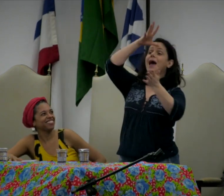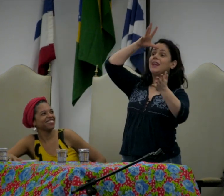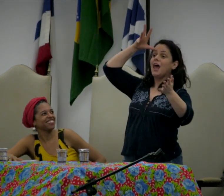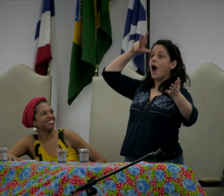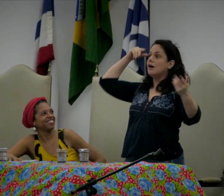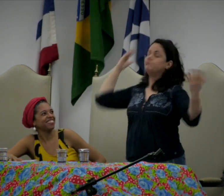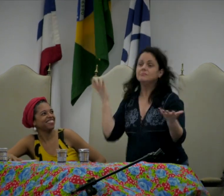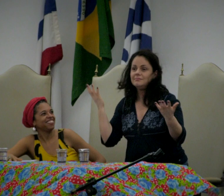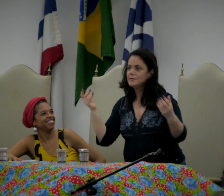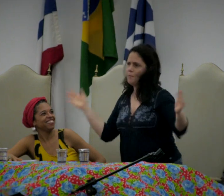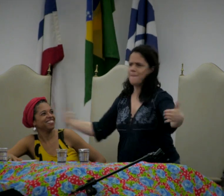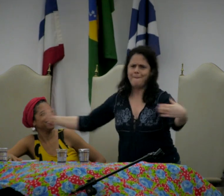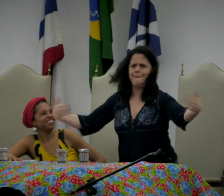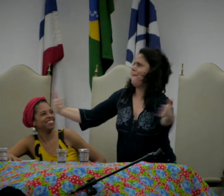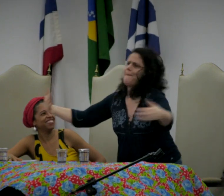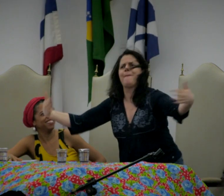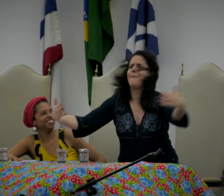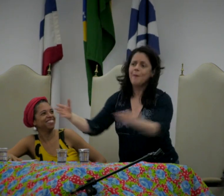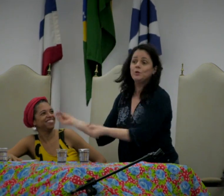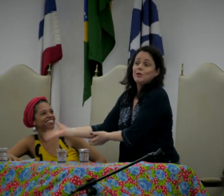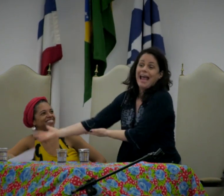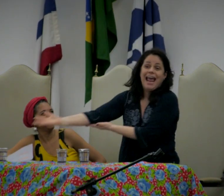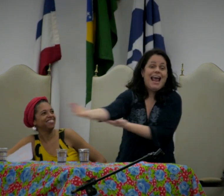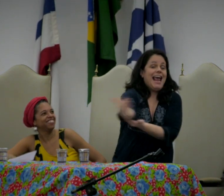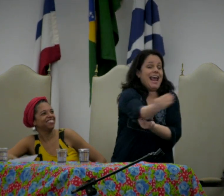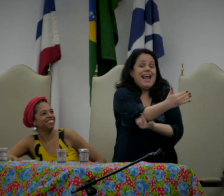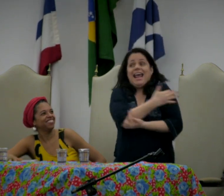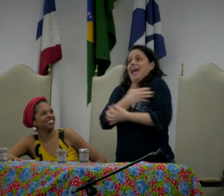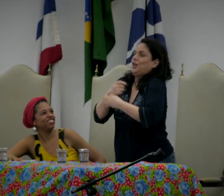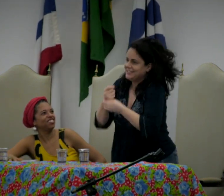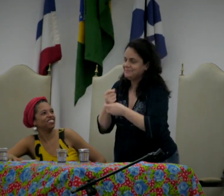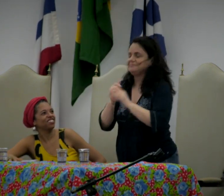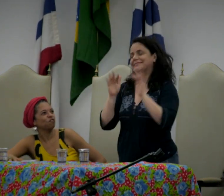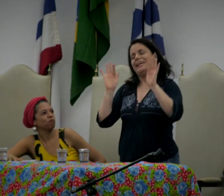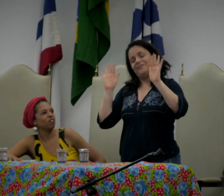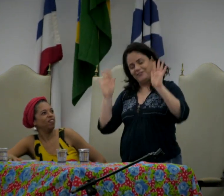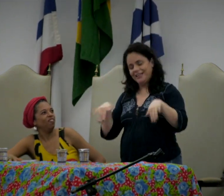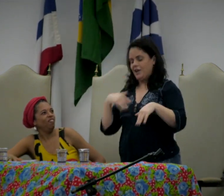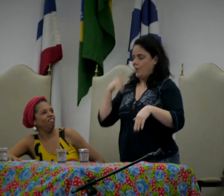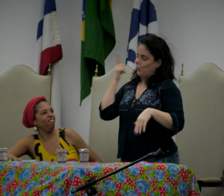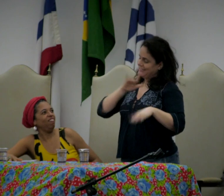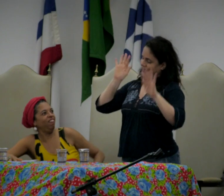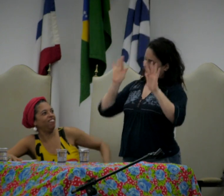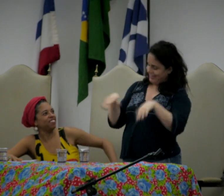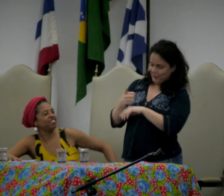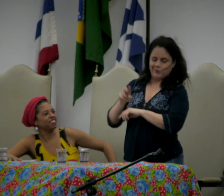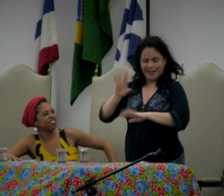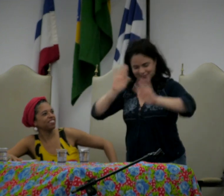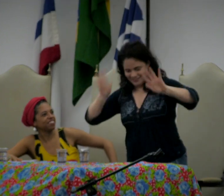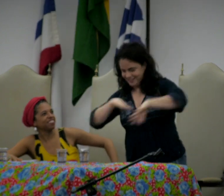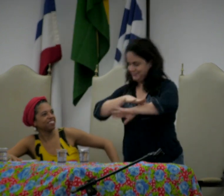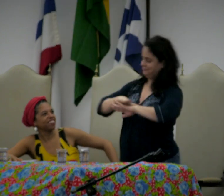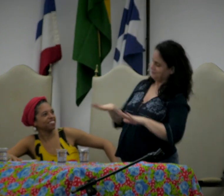Mas, quando eu cheguei em Manaus, foi incrível, porque eu tive muito material de pesquisa. Eu consegui coletar muita